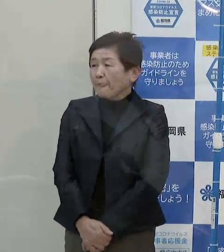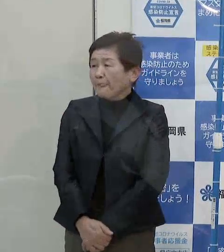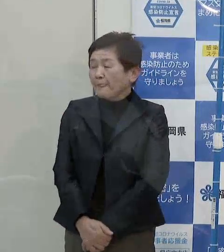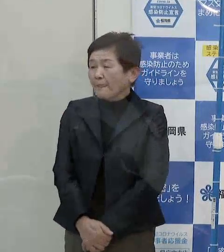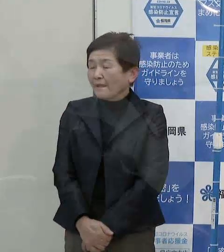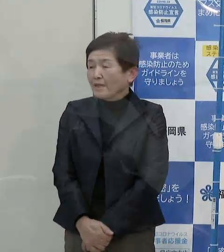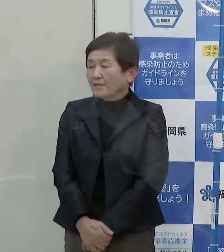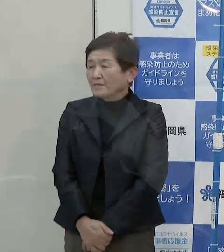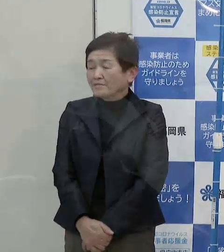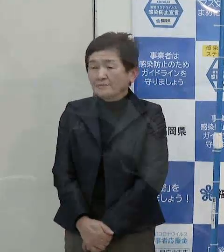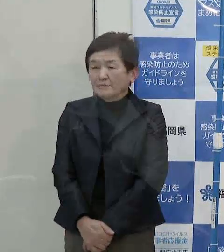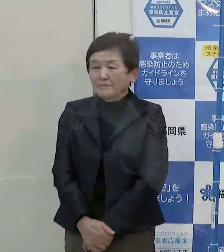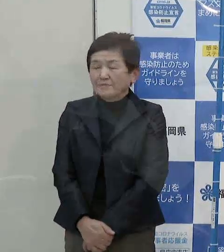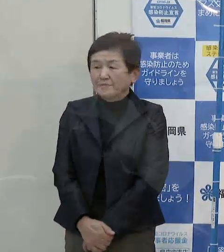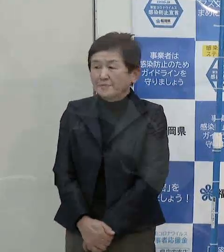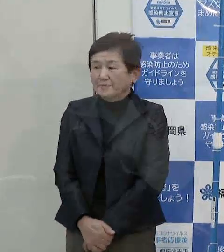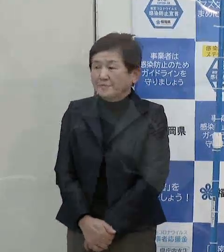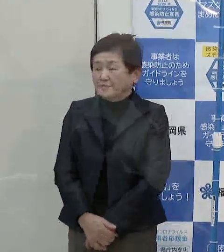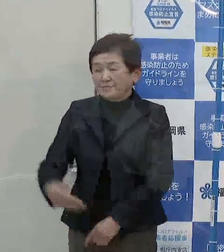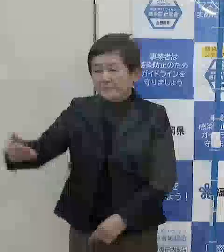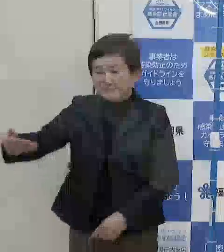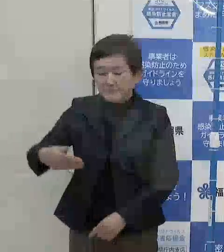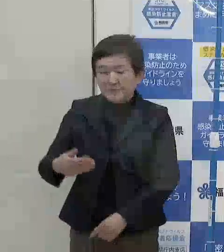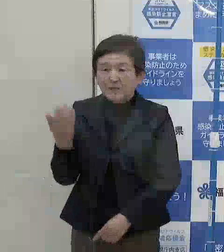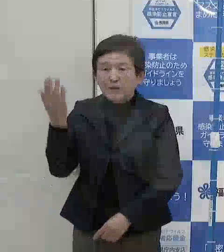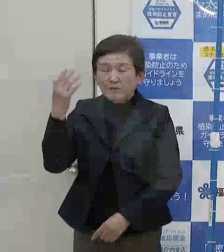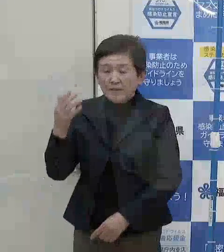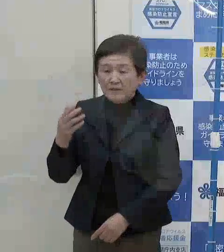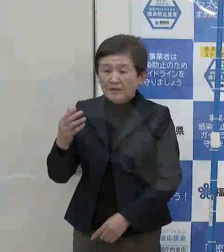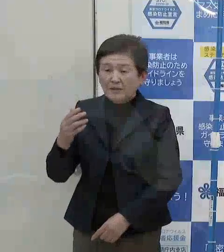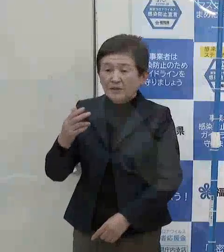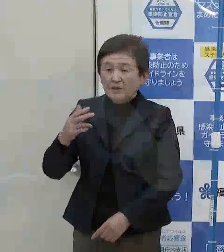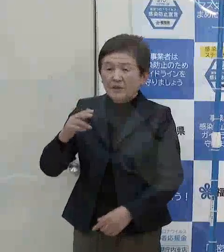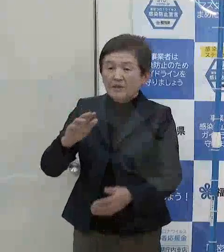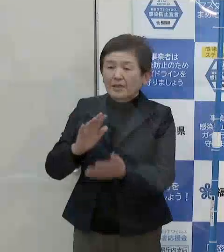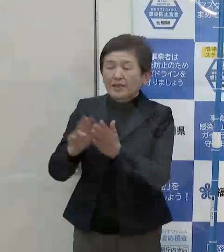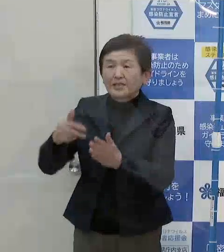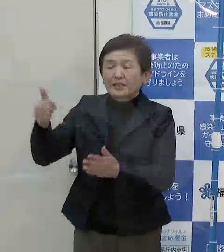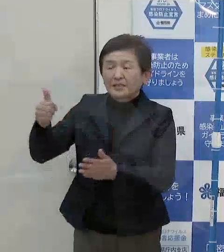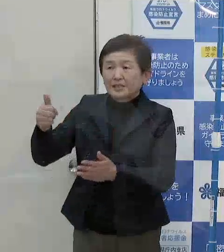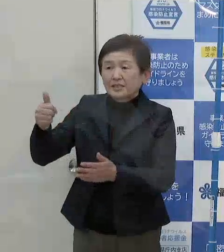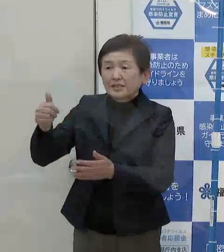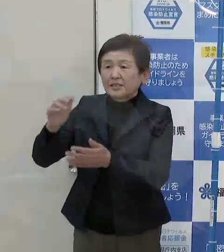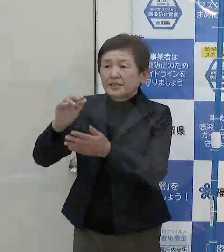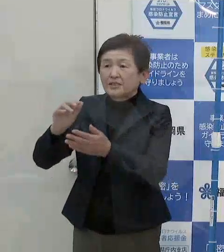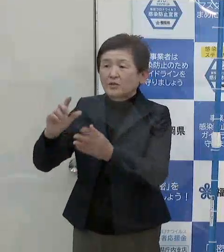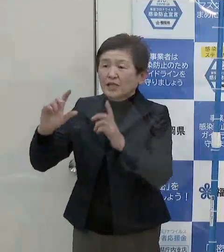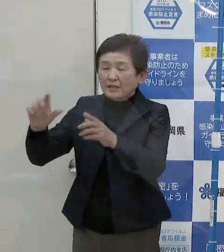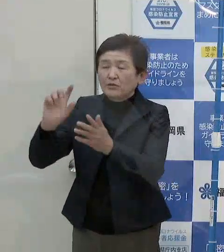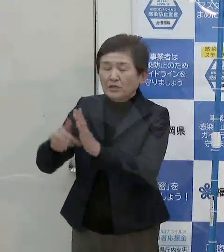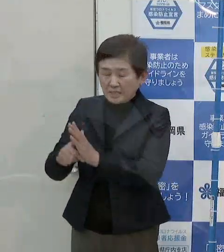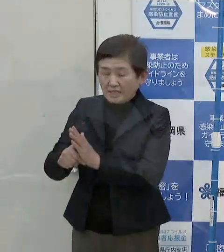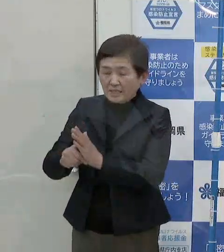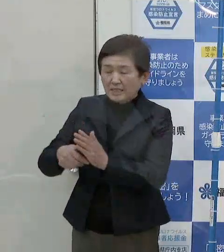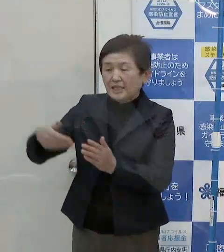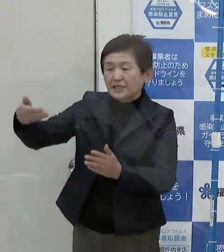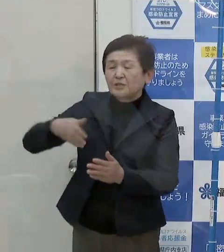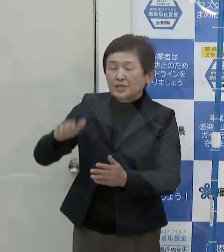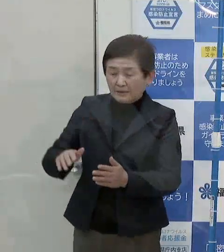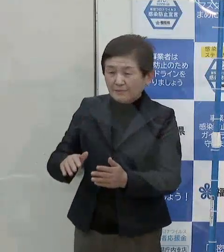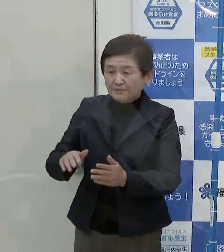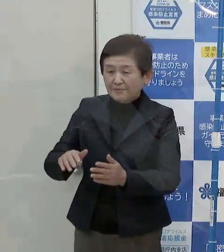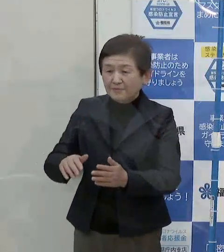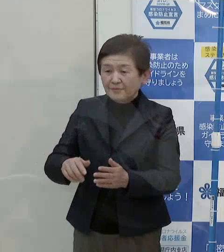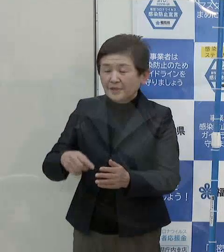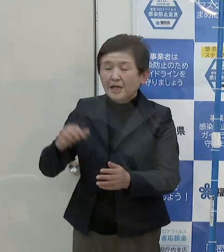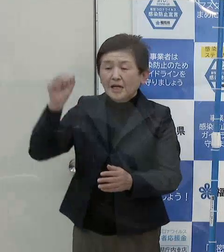はい。 NHK の阿部ですが、先日の知事会見でもお伺いしたんですけども、国の GoTo キャンペーンについて、こう今自